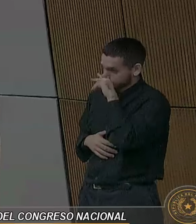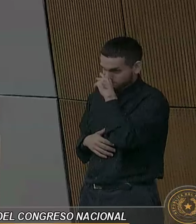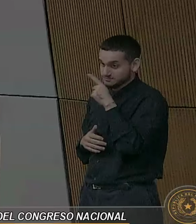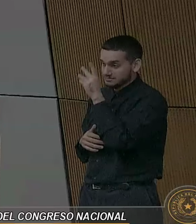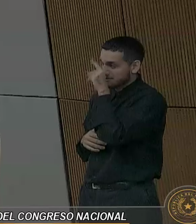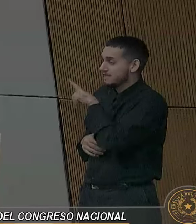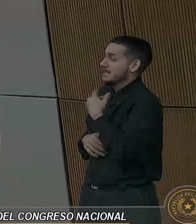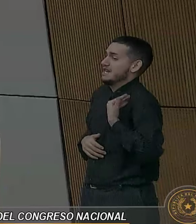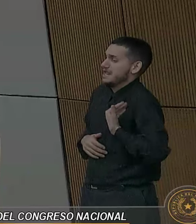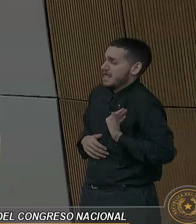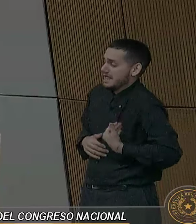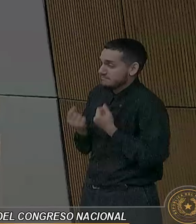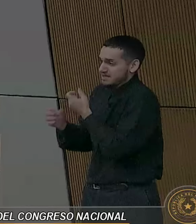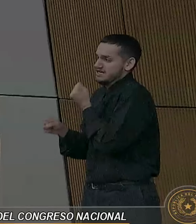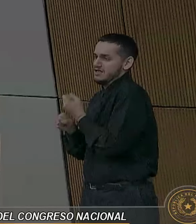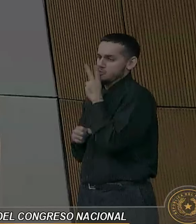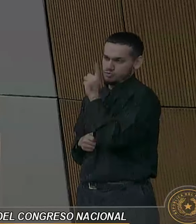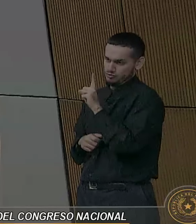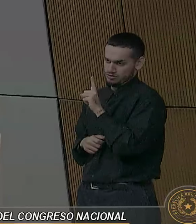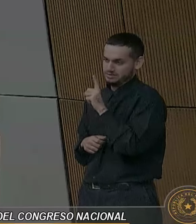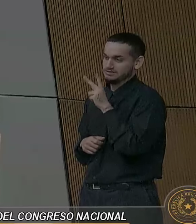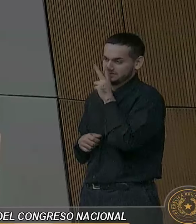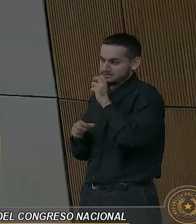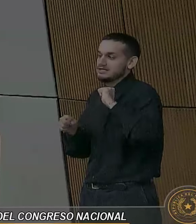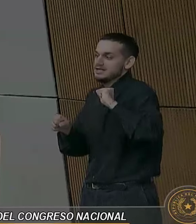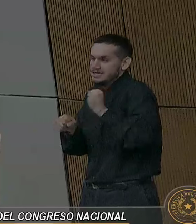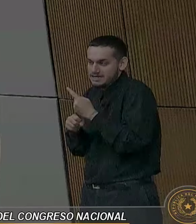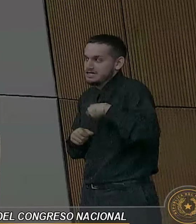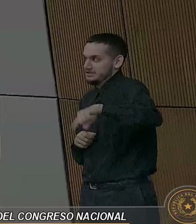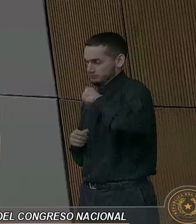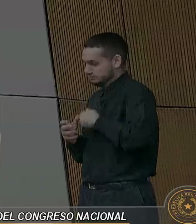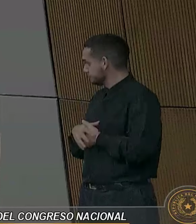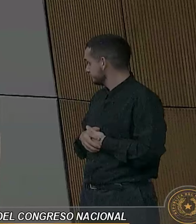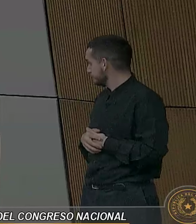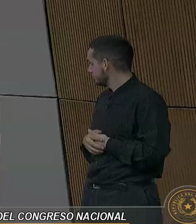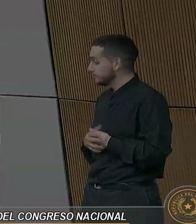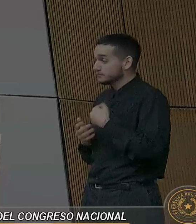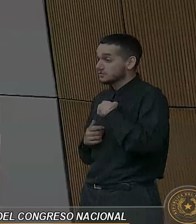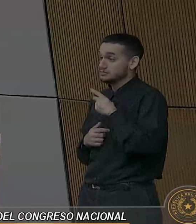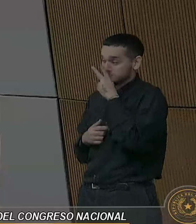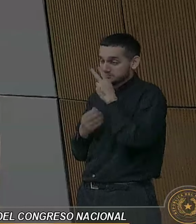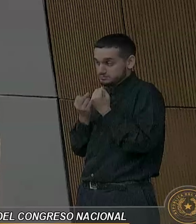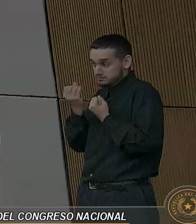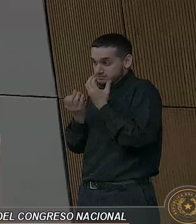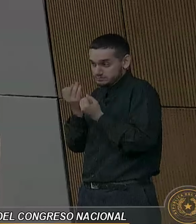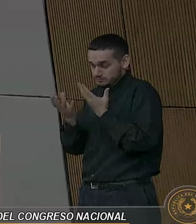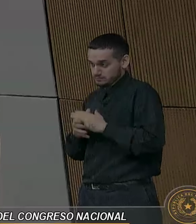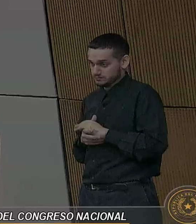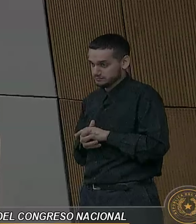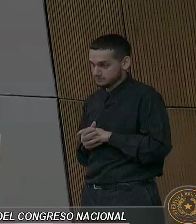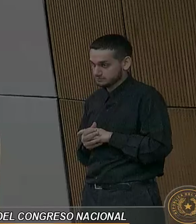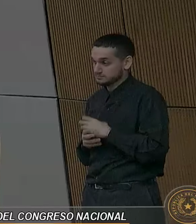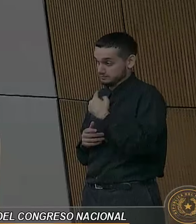no por lástima, definitivamente. O sea que yo lo que quiero expresar nada más es